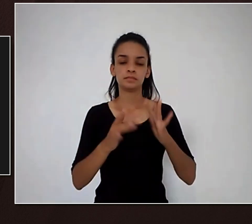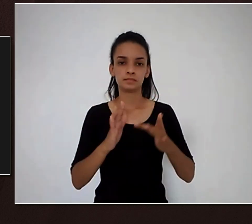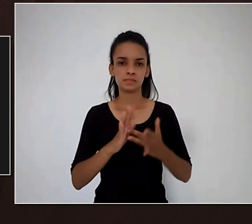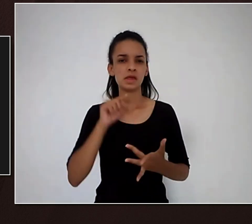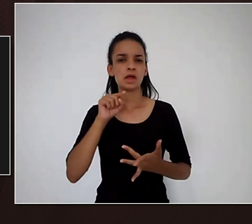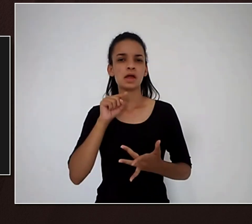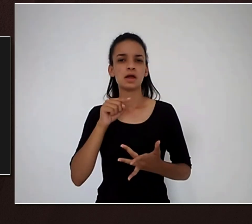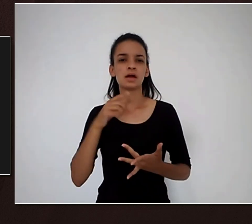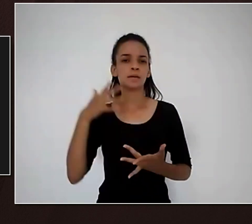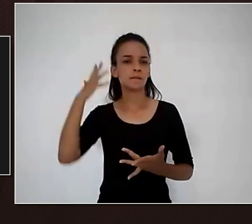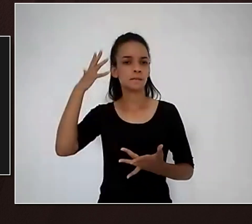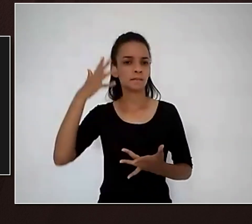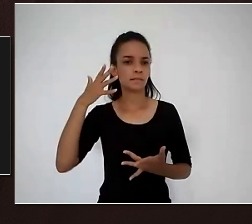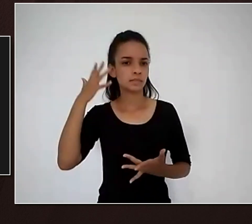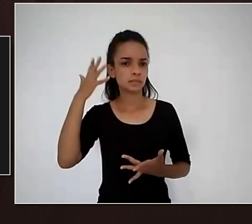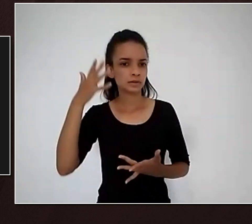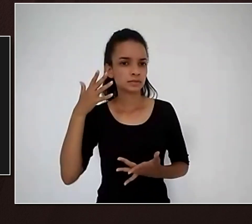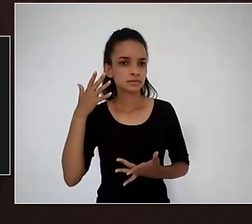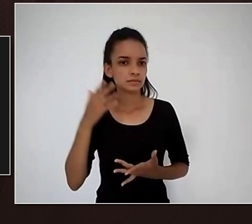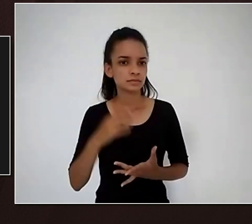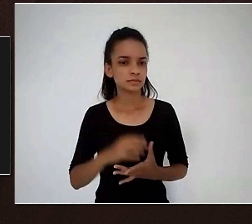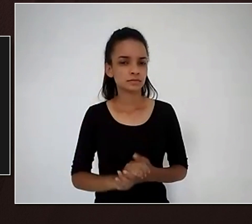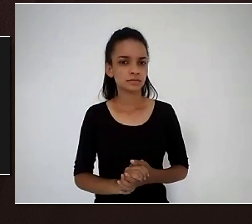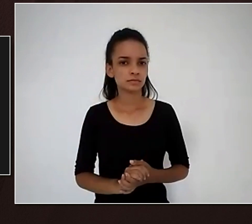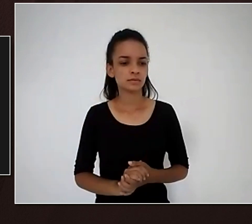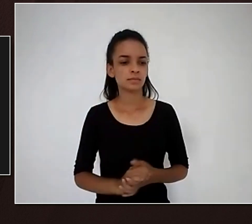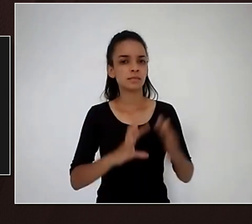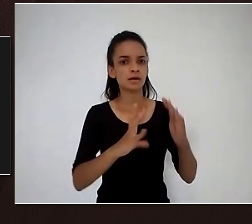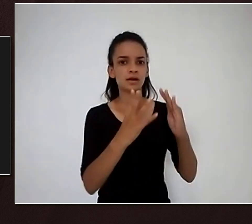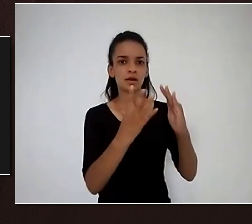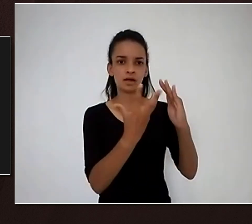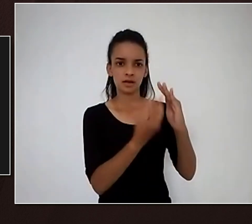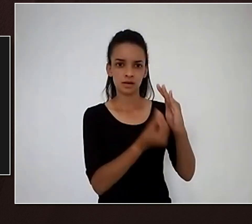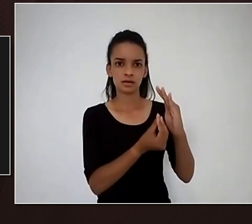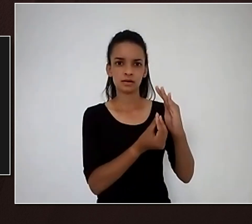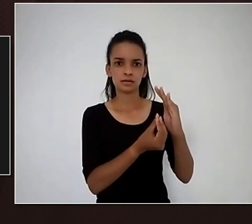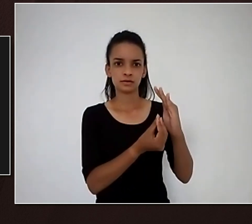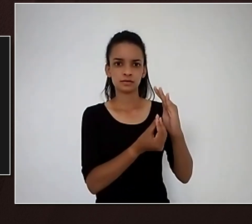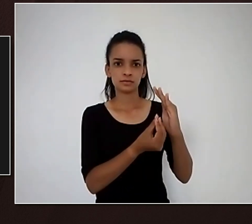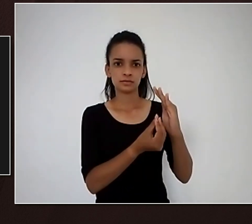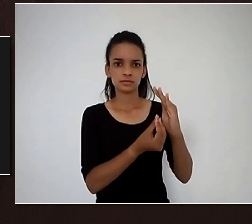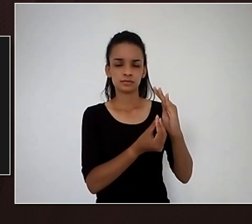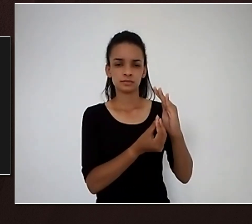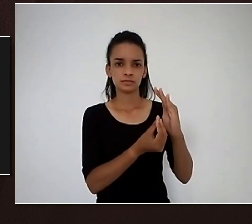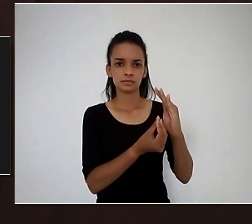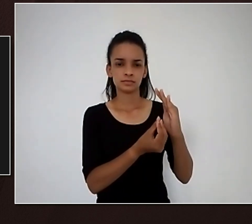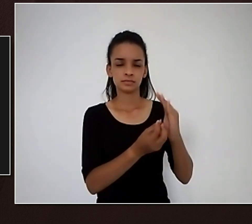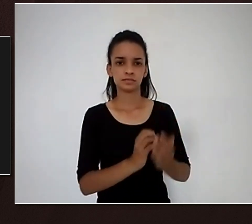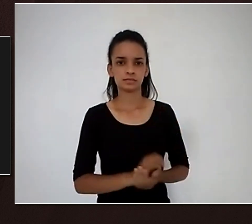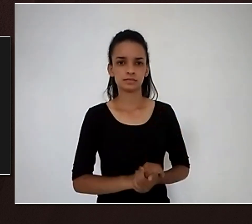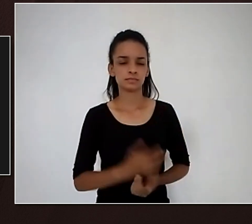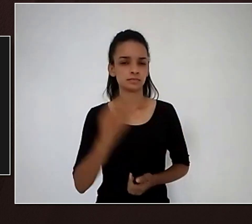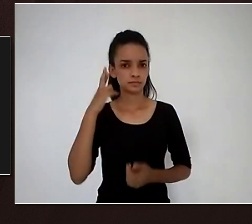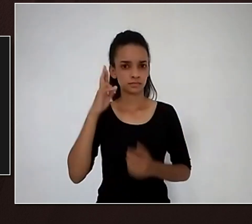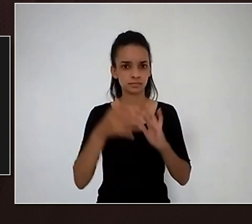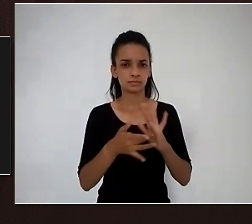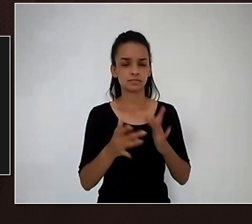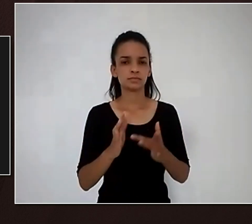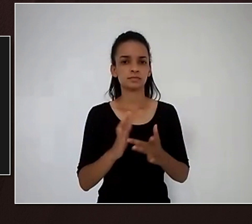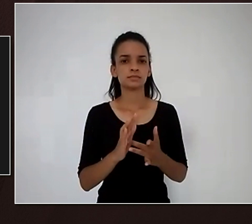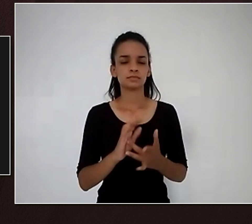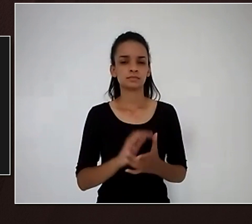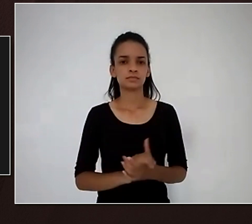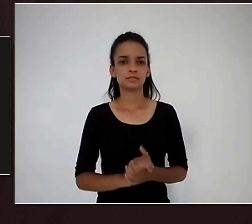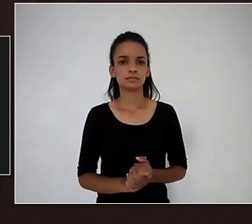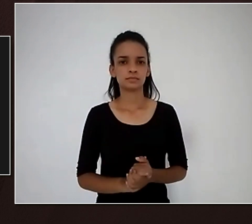hace brillar a la iglesia. Y la iglesia brilla, hermanos, con Señor Jesús, con un